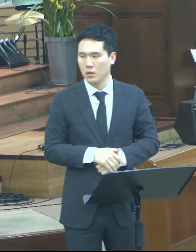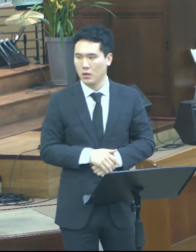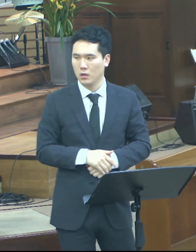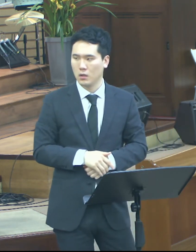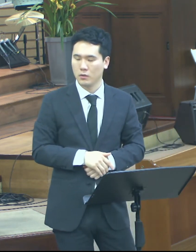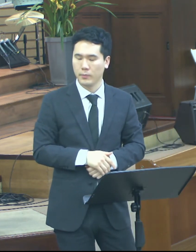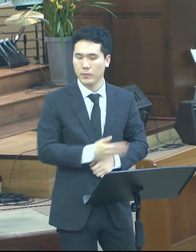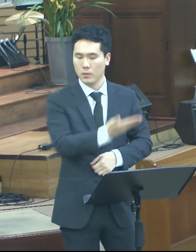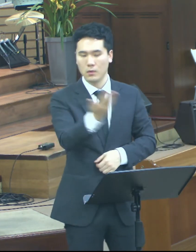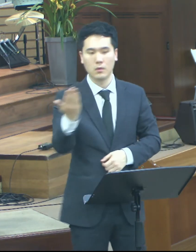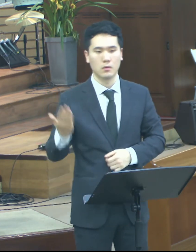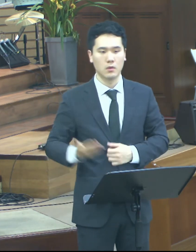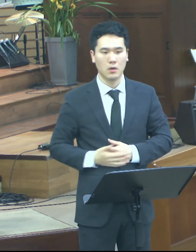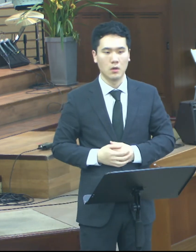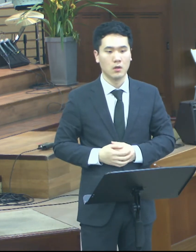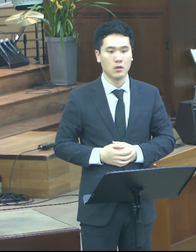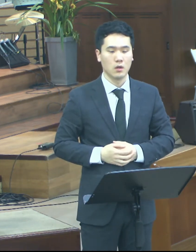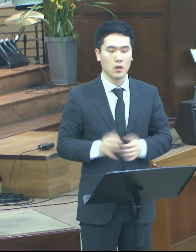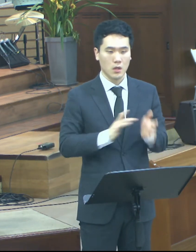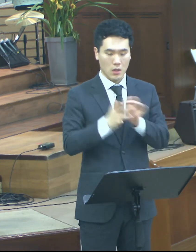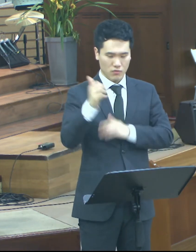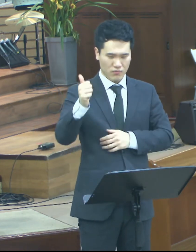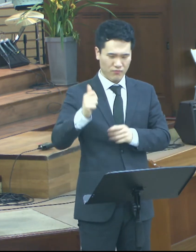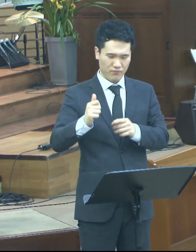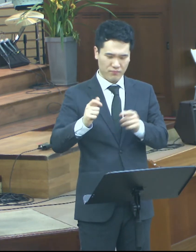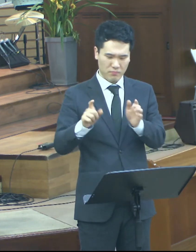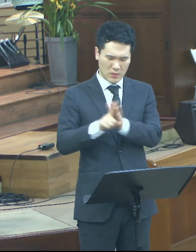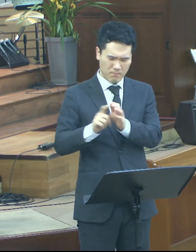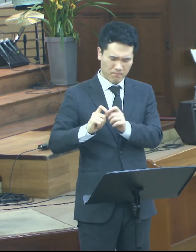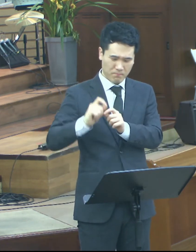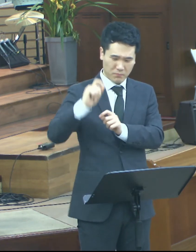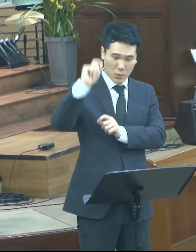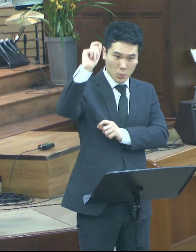성도 여러분, 예수를 오래 믿었다고 잘 보는 건 아니에요.